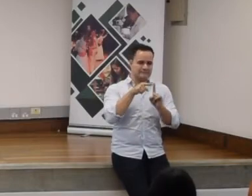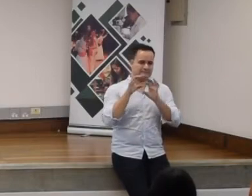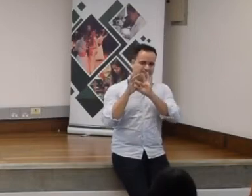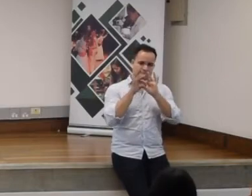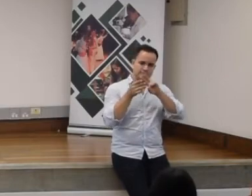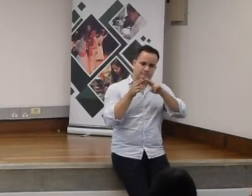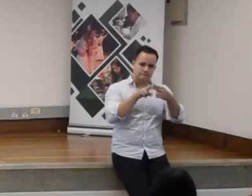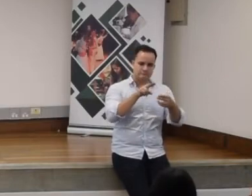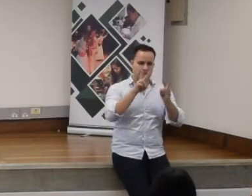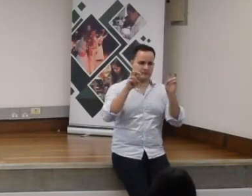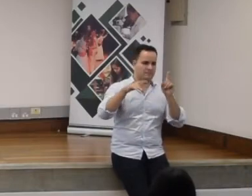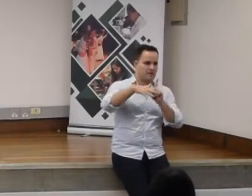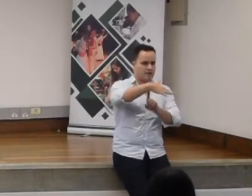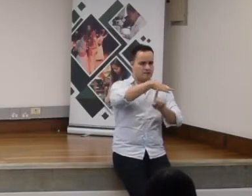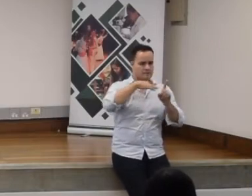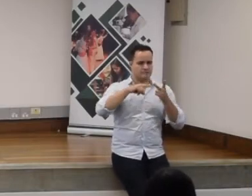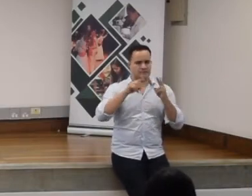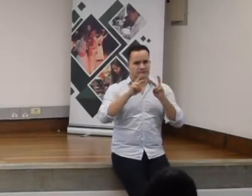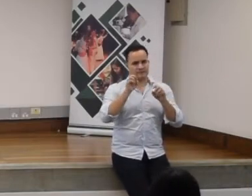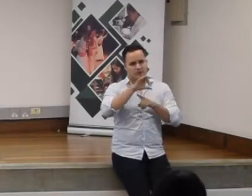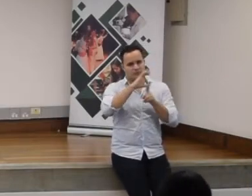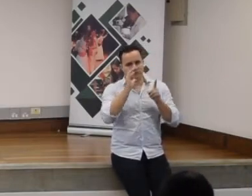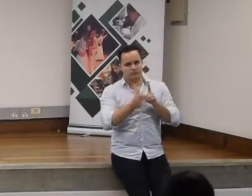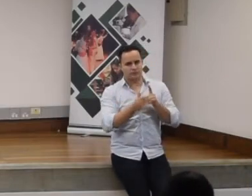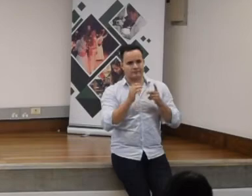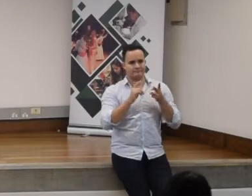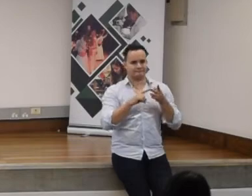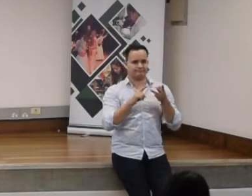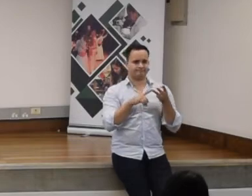del ambiente, la cultura,